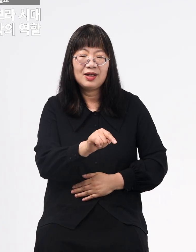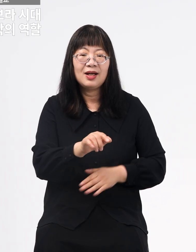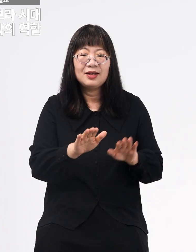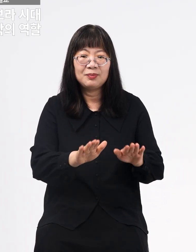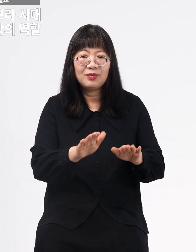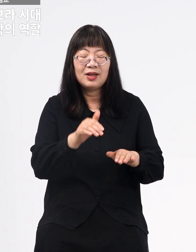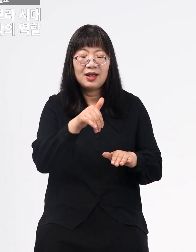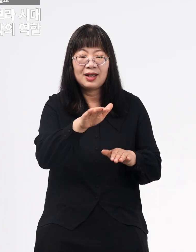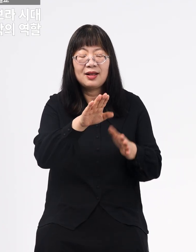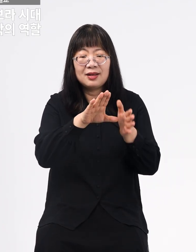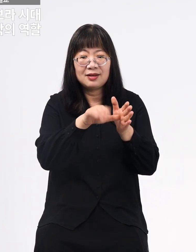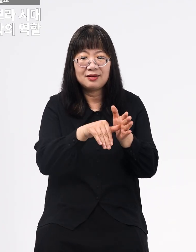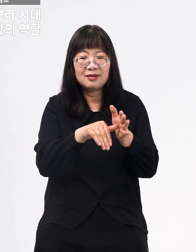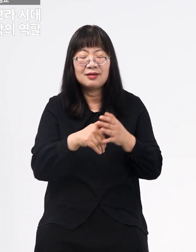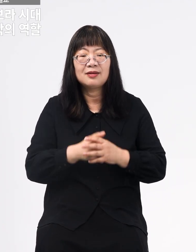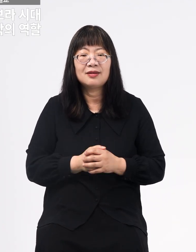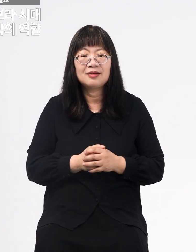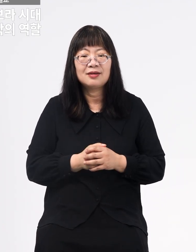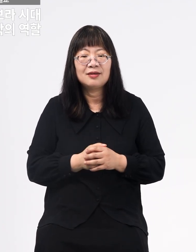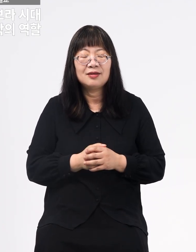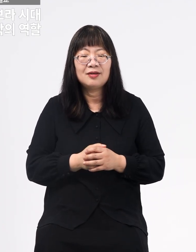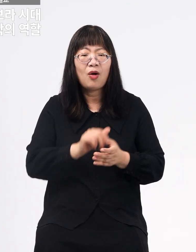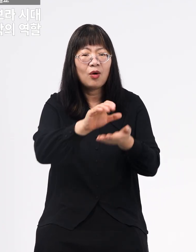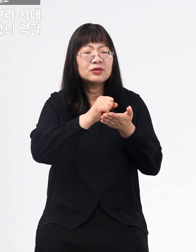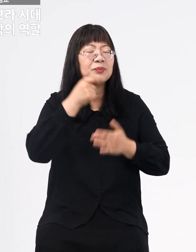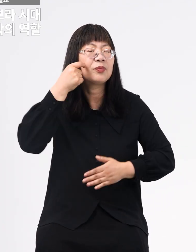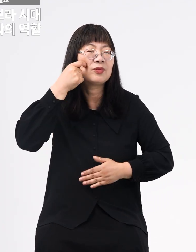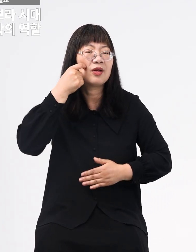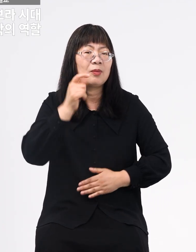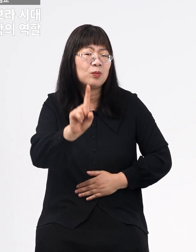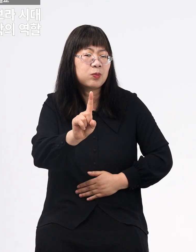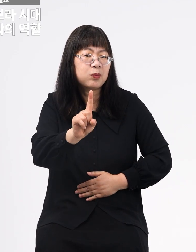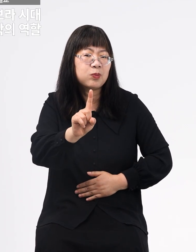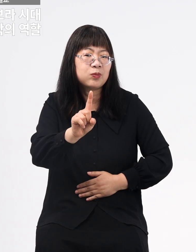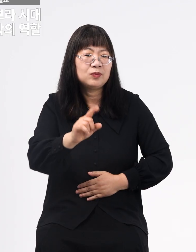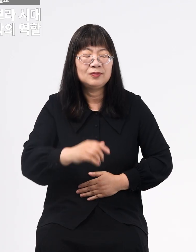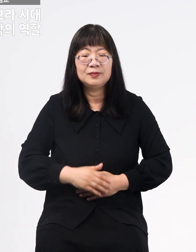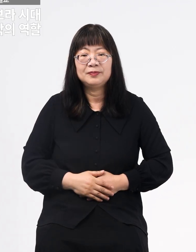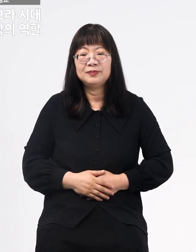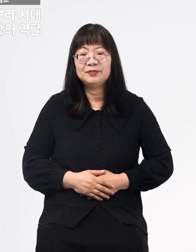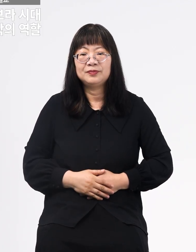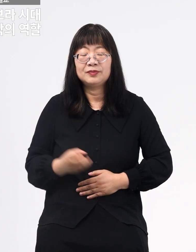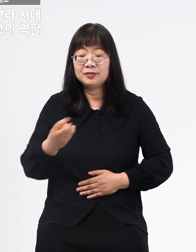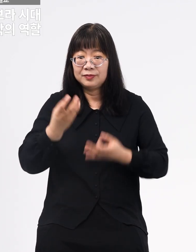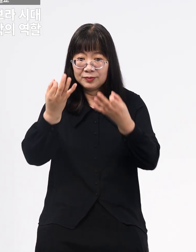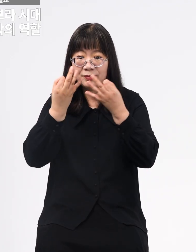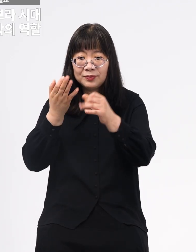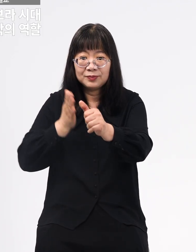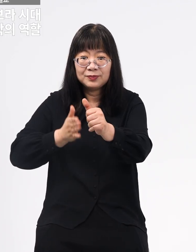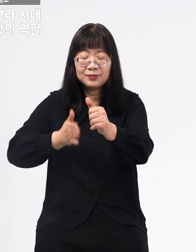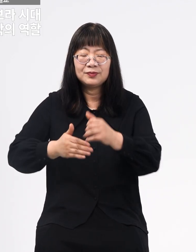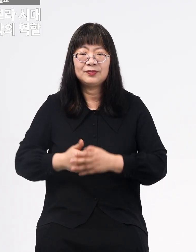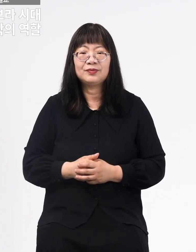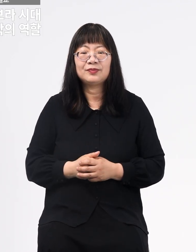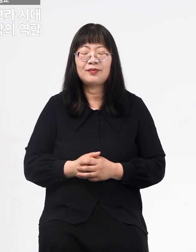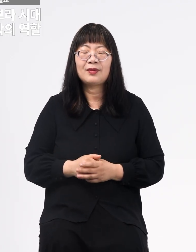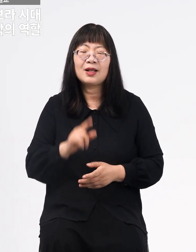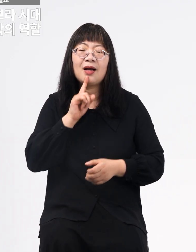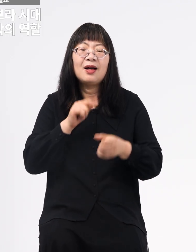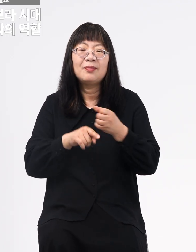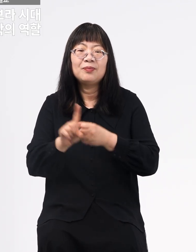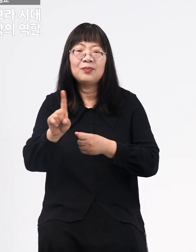이번에 가는 길에서는 뭘 얻지 못하리니. 자, 앞을 보실까요? 이